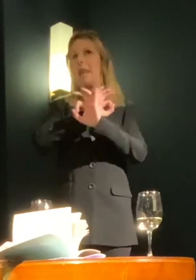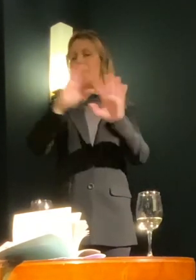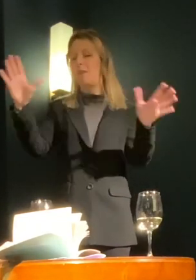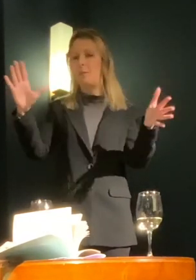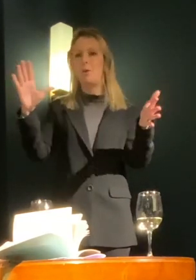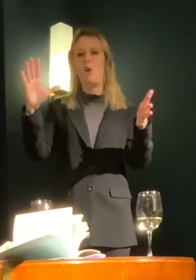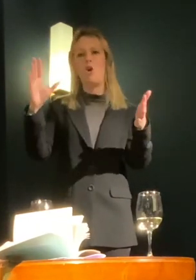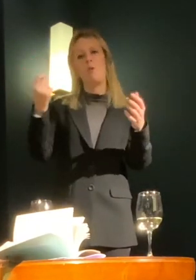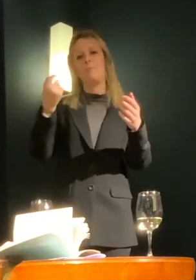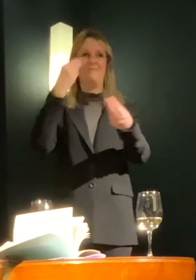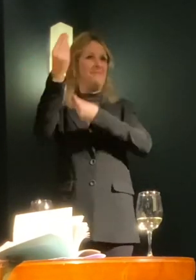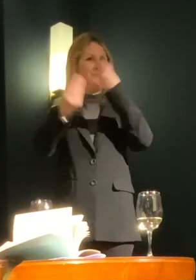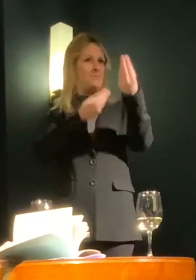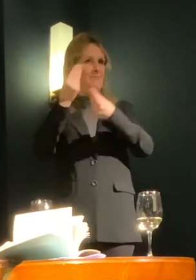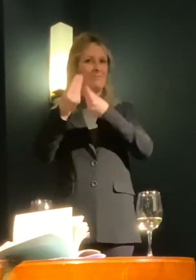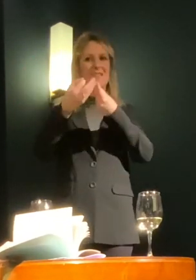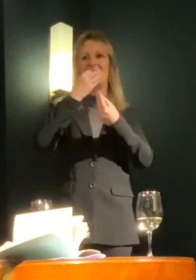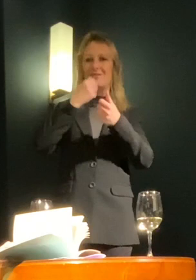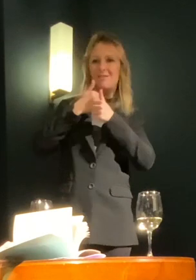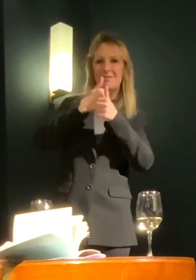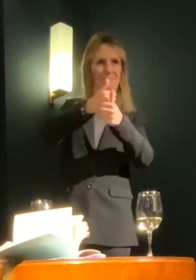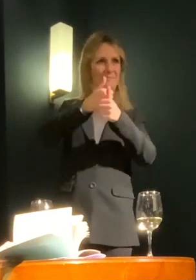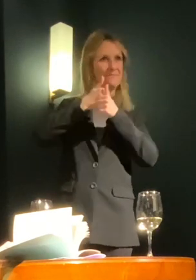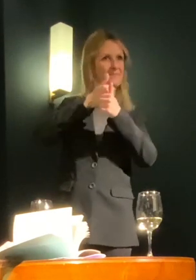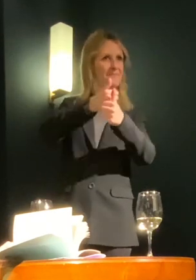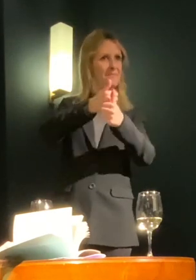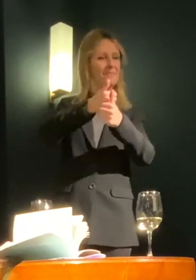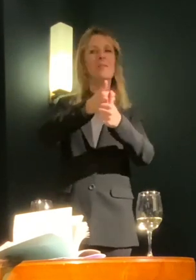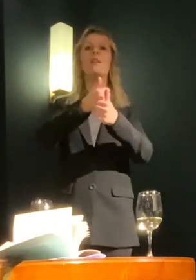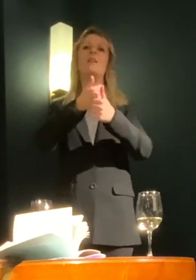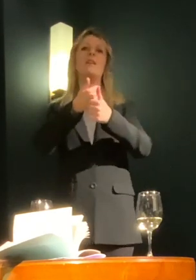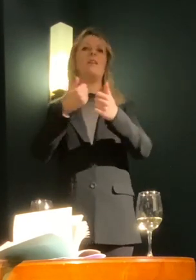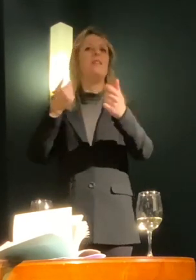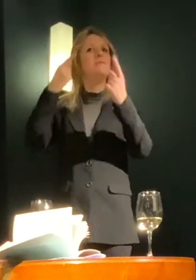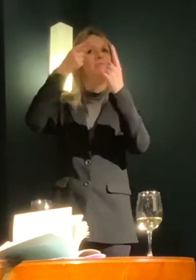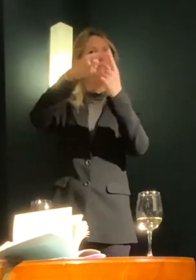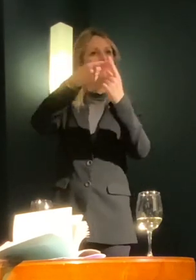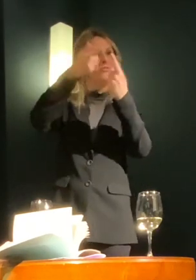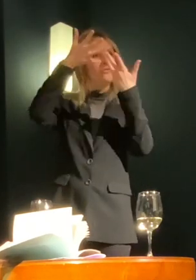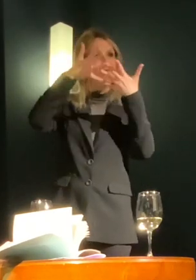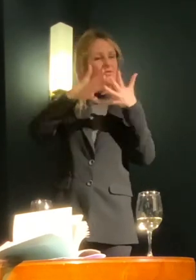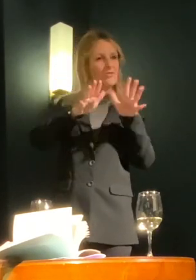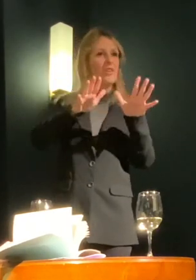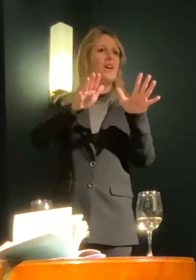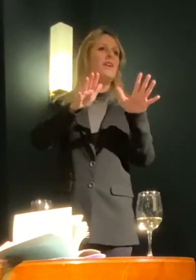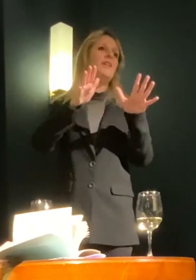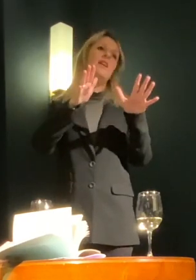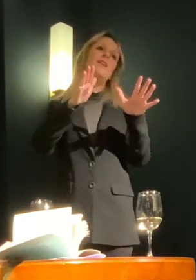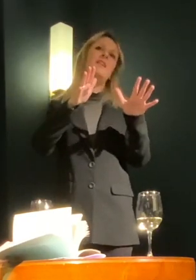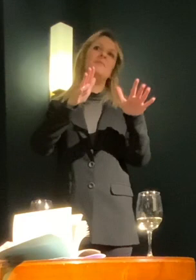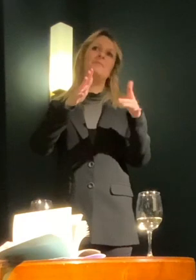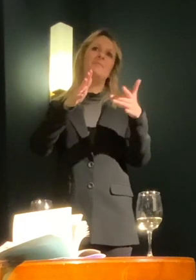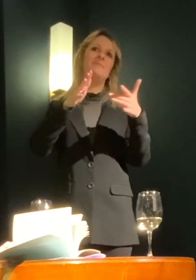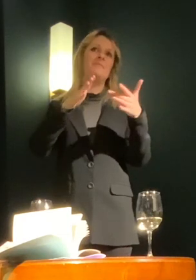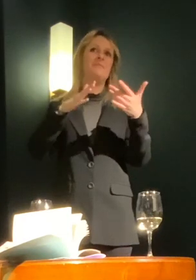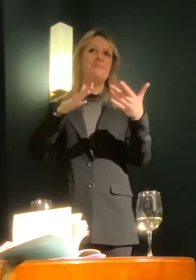fai un po' a volte a rincorrerli. Se hai un punto d'arrivo che hai già fissato, questa cosa ti permette di essere un po' più al sicuro, nel senso